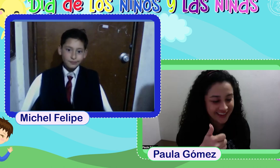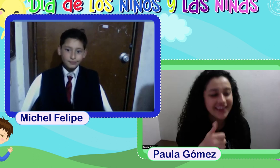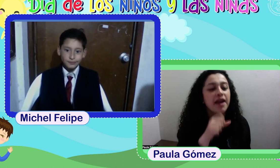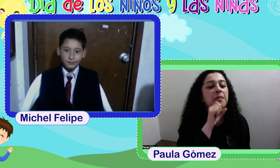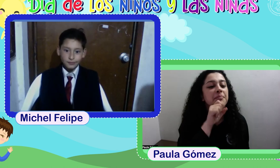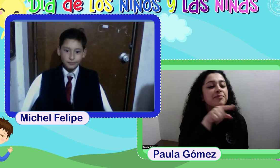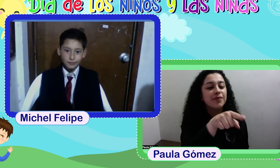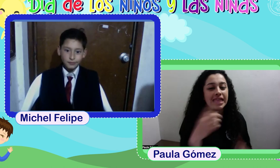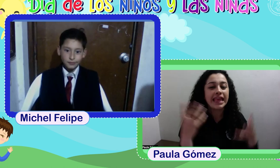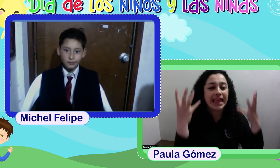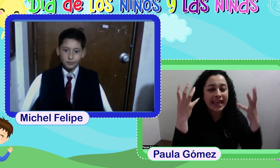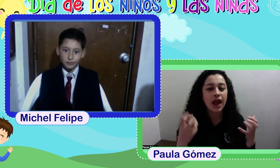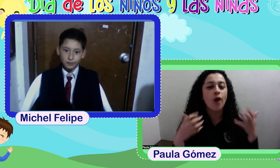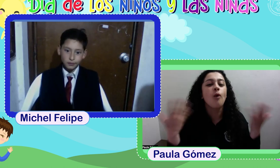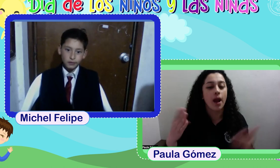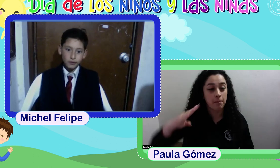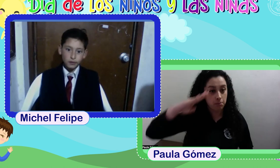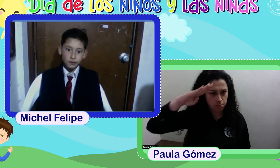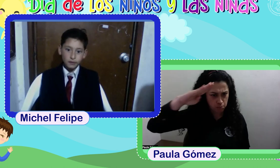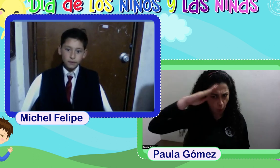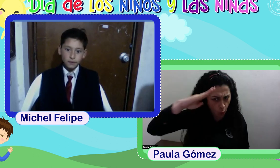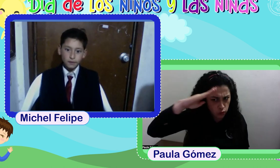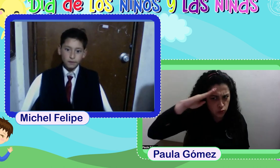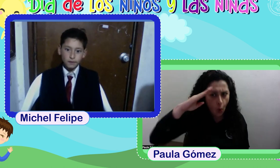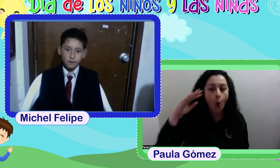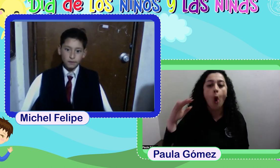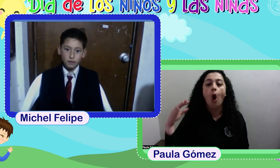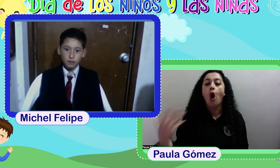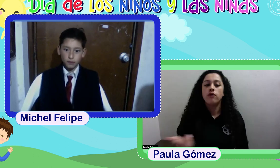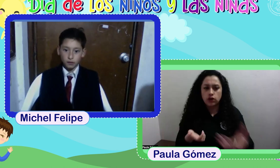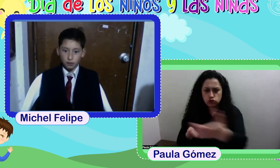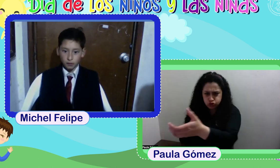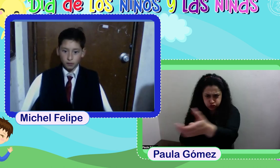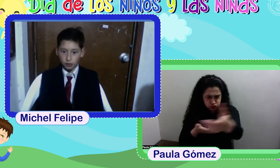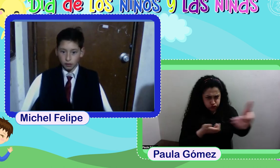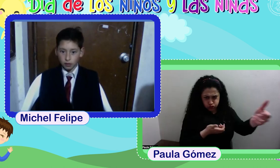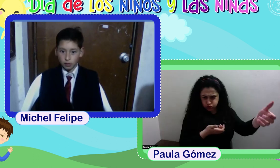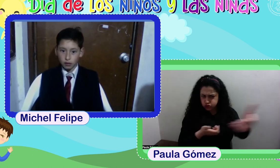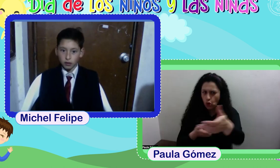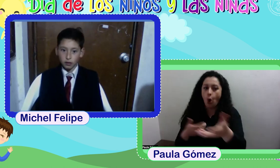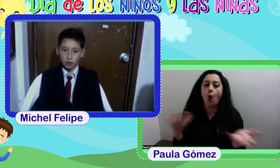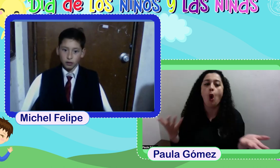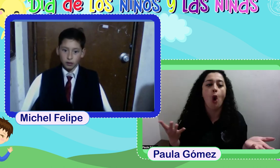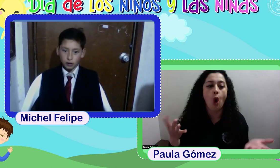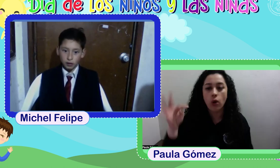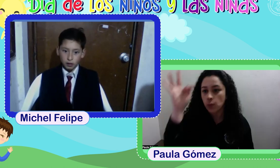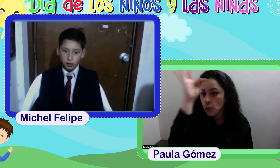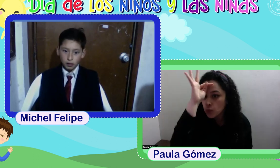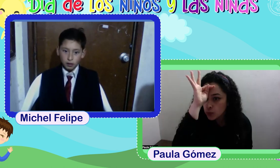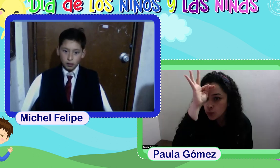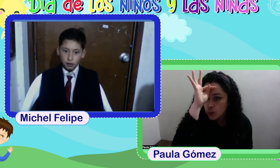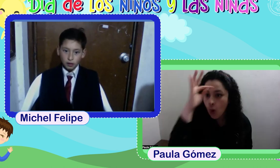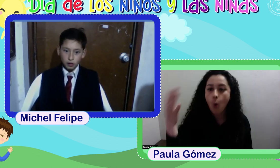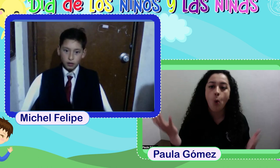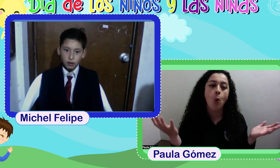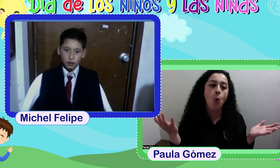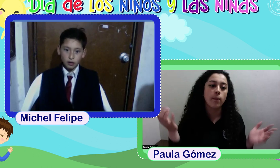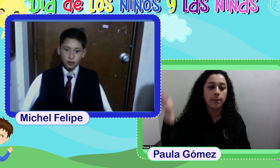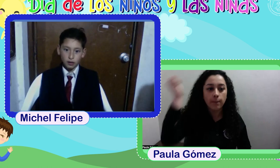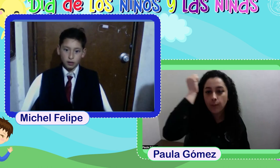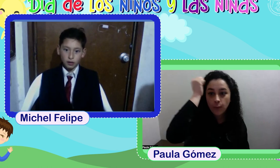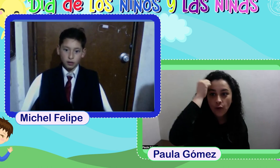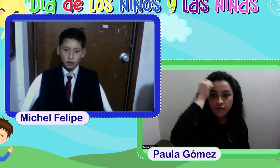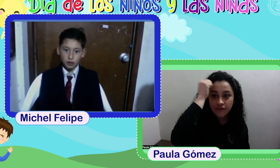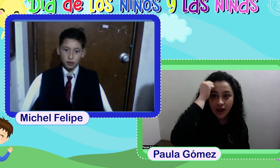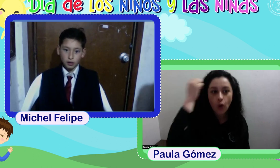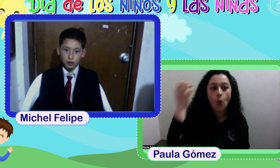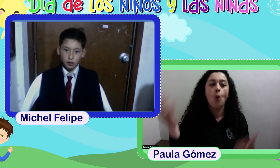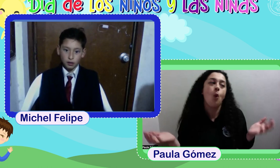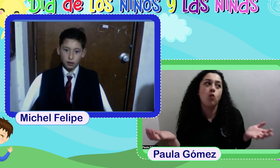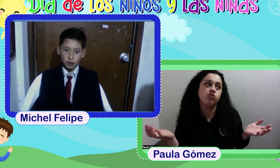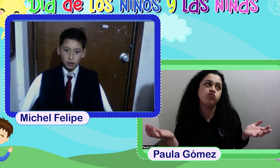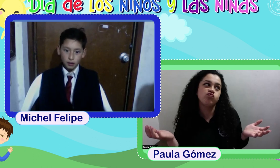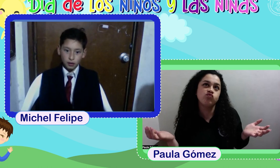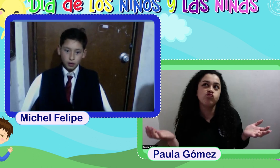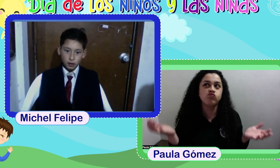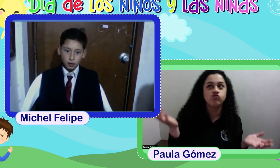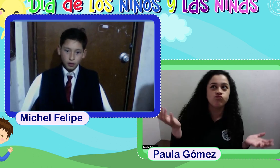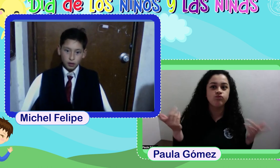Buen estudiante. Uy, buen estudiante, excelente, muy bien. Cuando seas grande, ¿tú qué quieres ser?